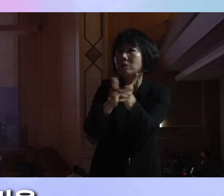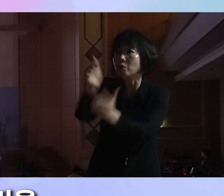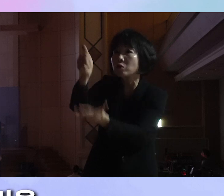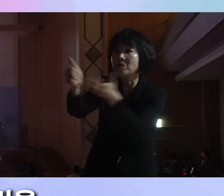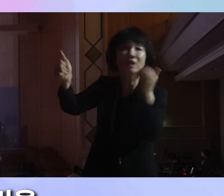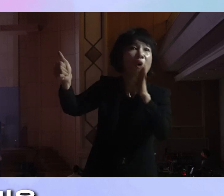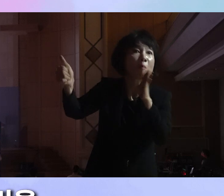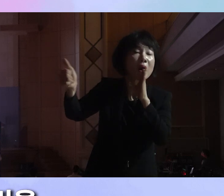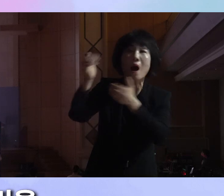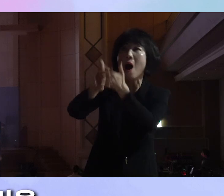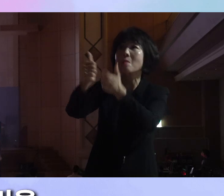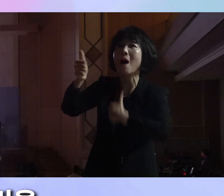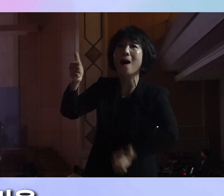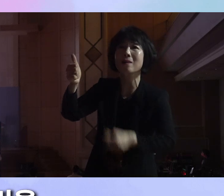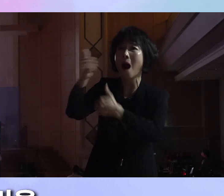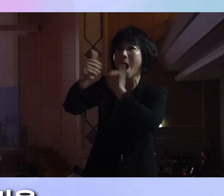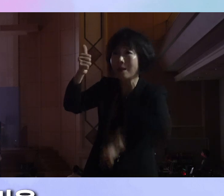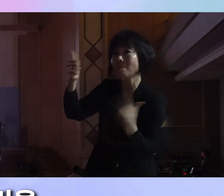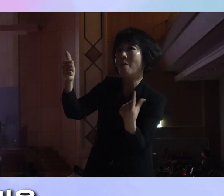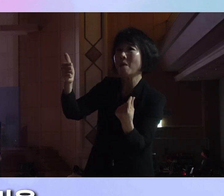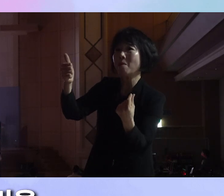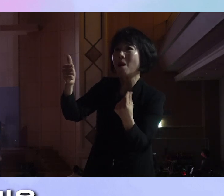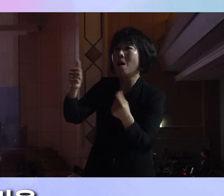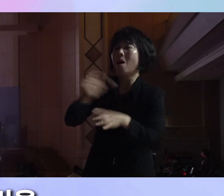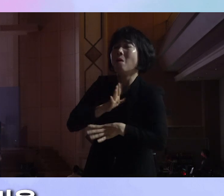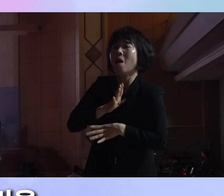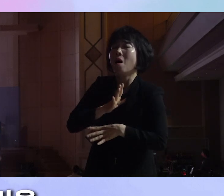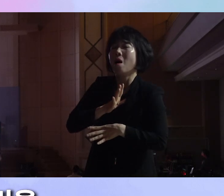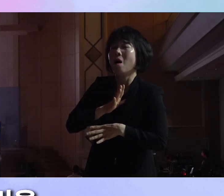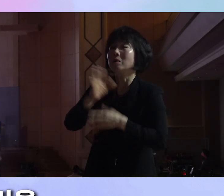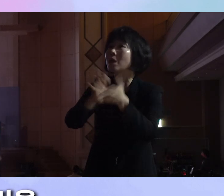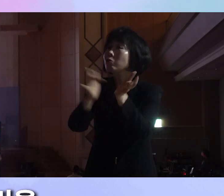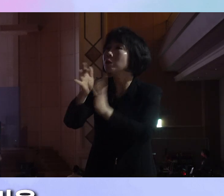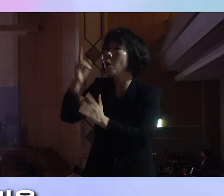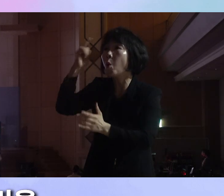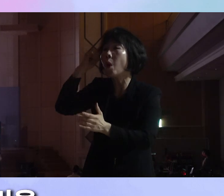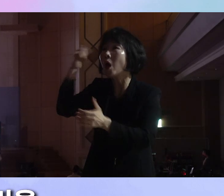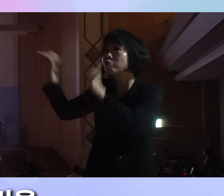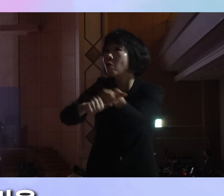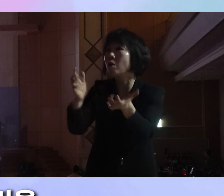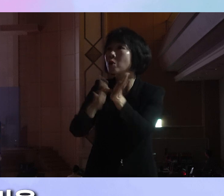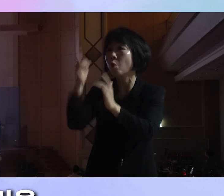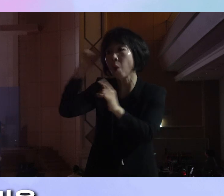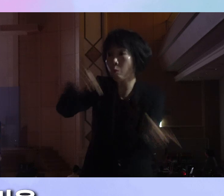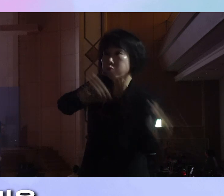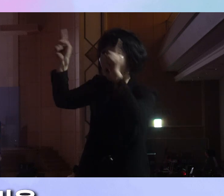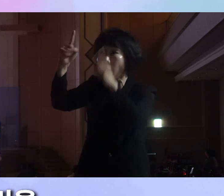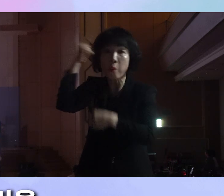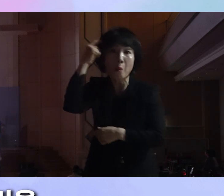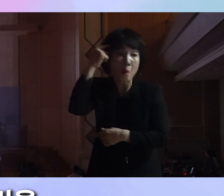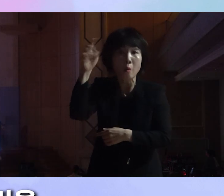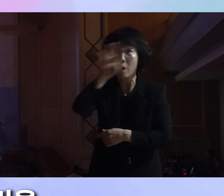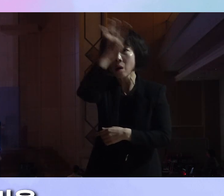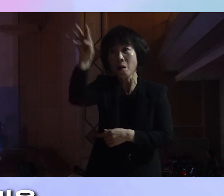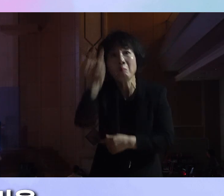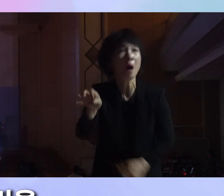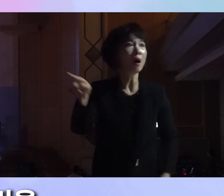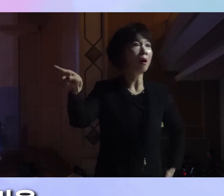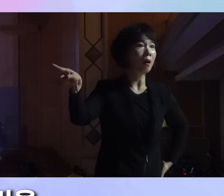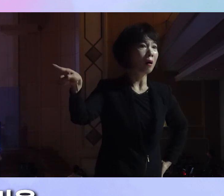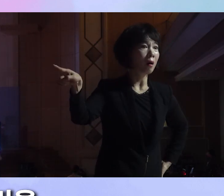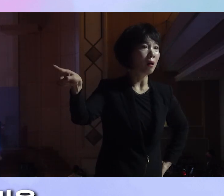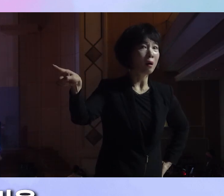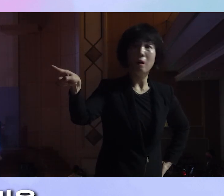제자들을 만나면 묻고 싶어. 예수가 무엇 위해 죽었고 이제 와서 무엇 위해 사라졌는지. 호민관님, 그럼